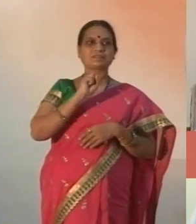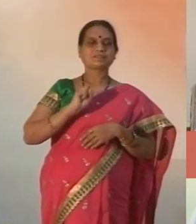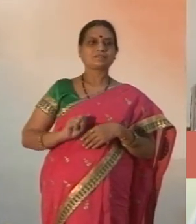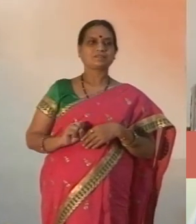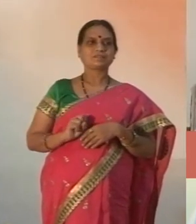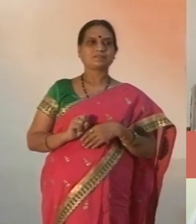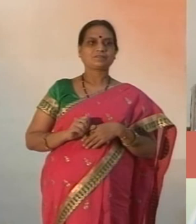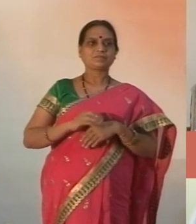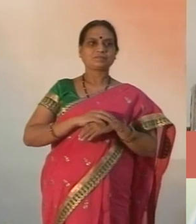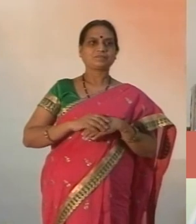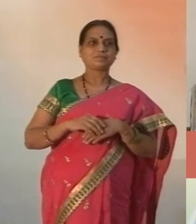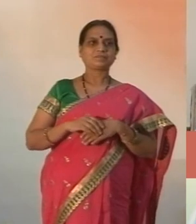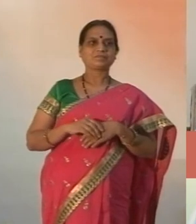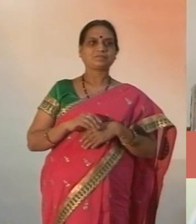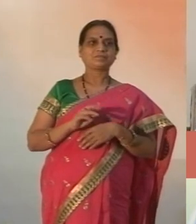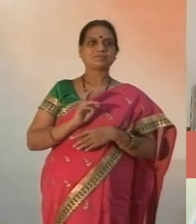प्रेम को,